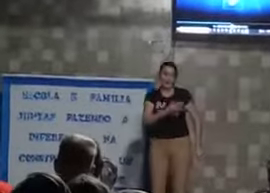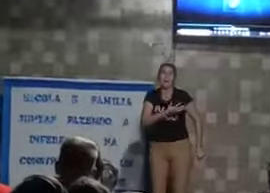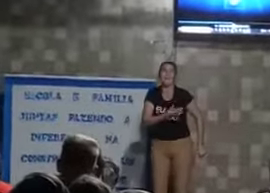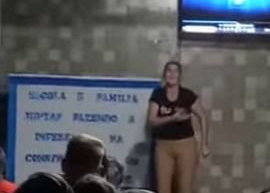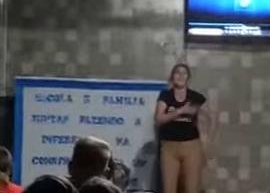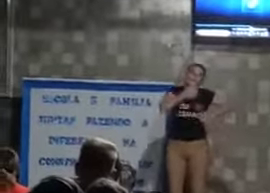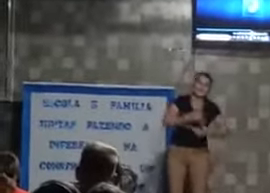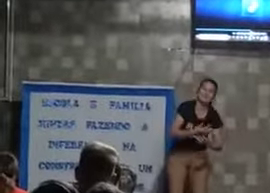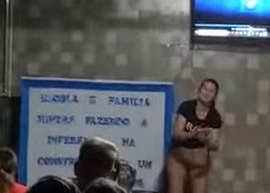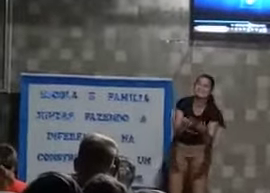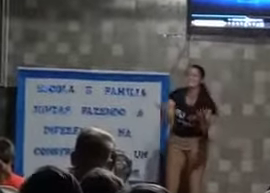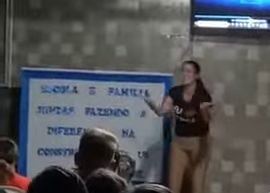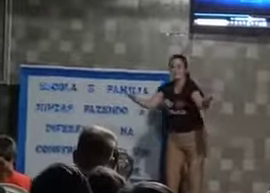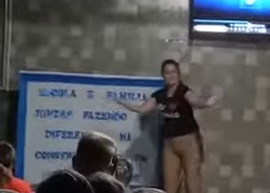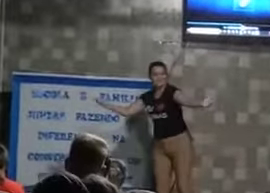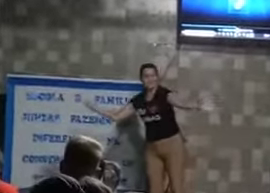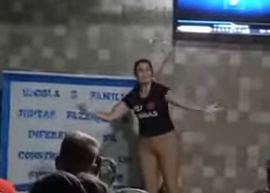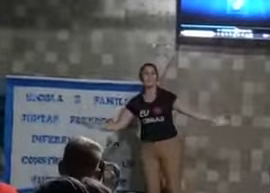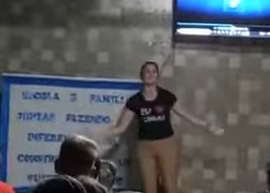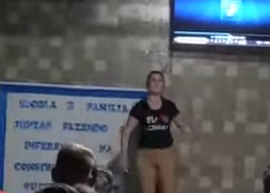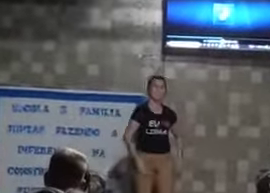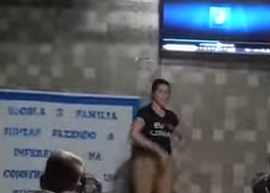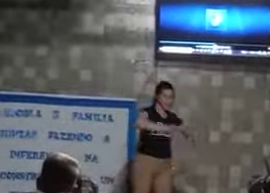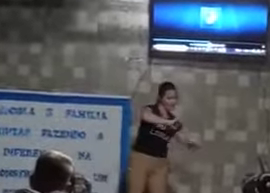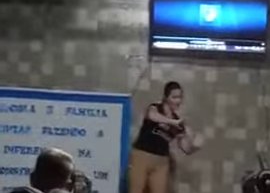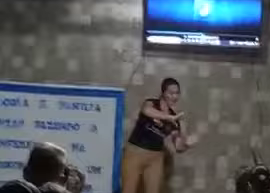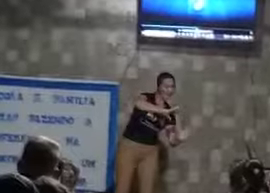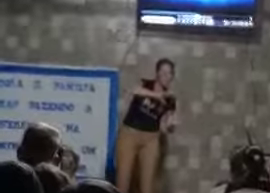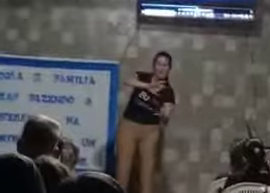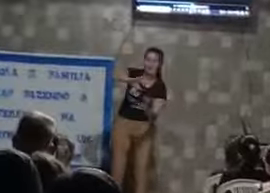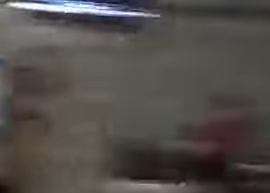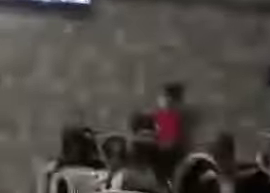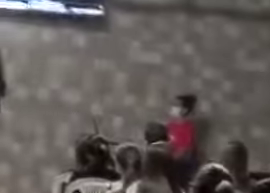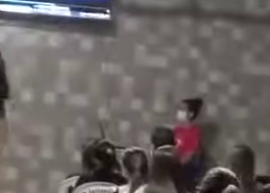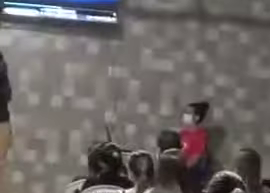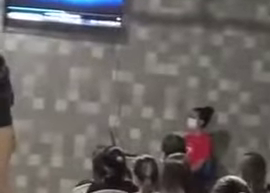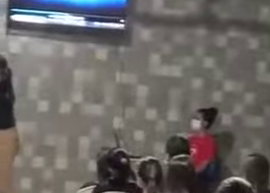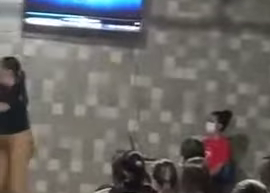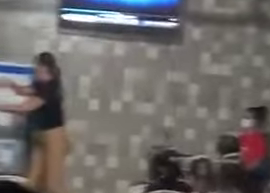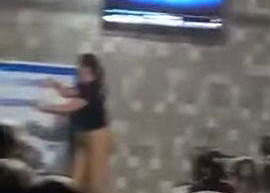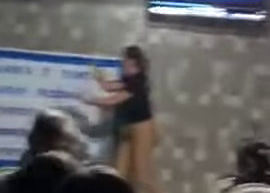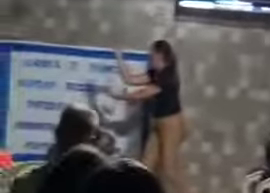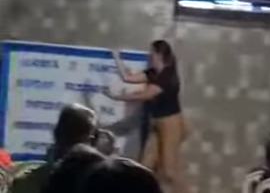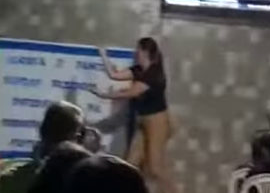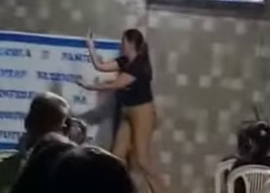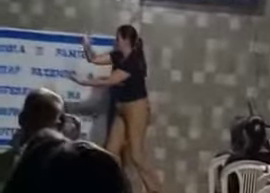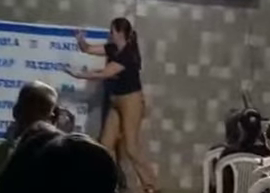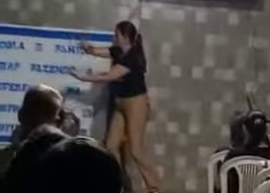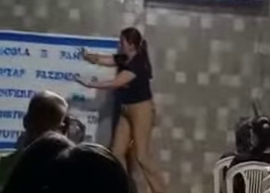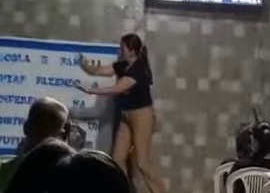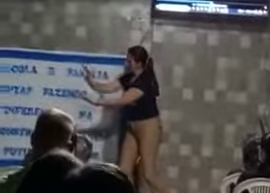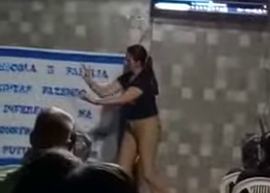a luz que há dentro do lembrança.